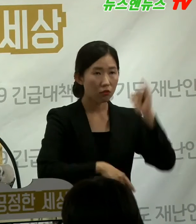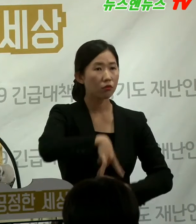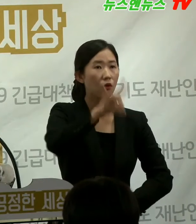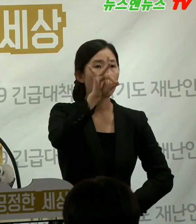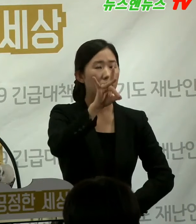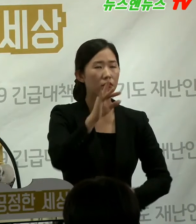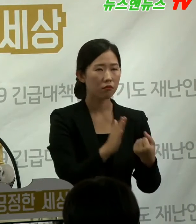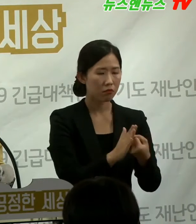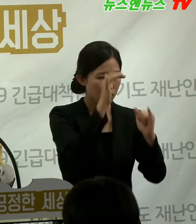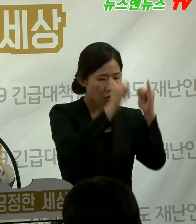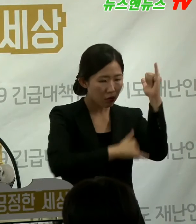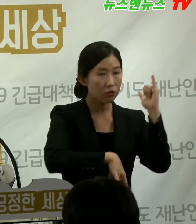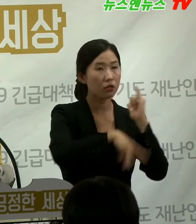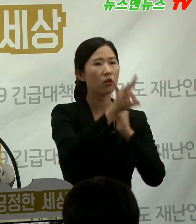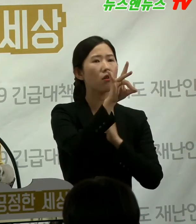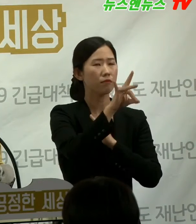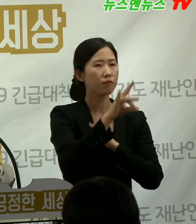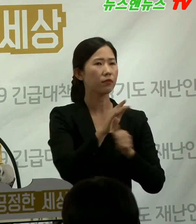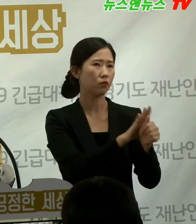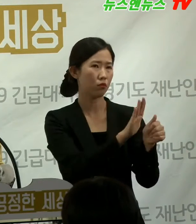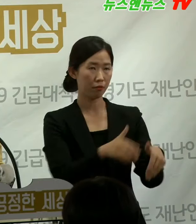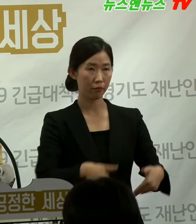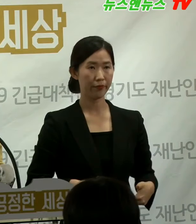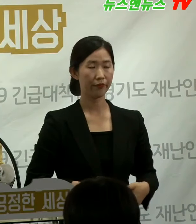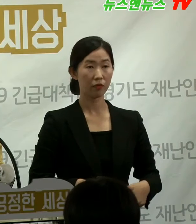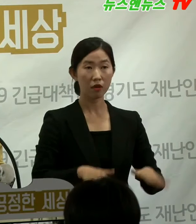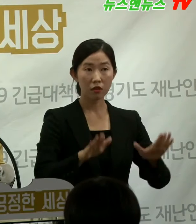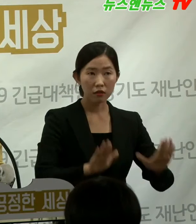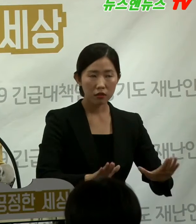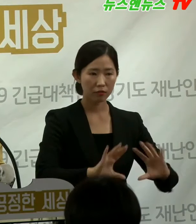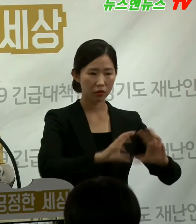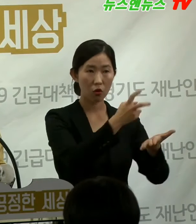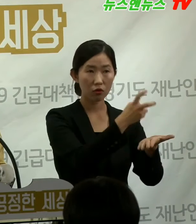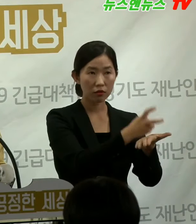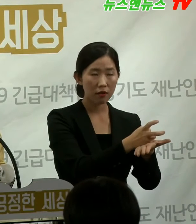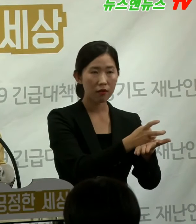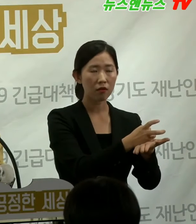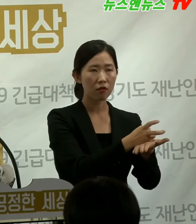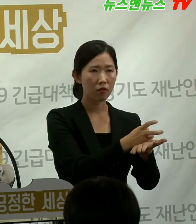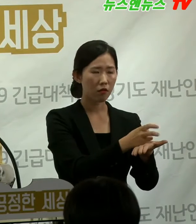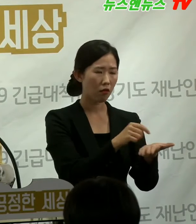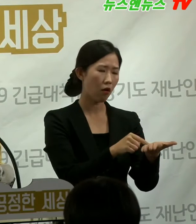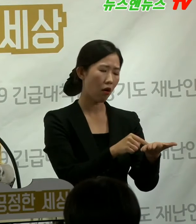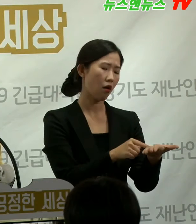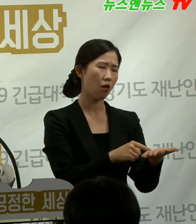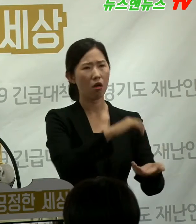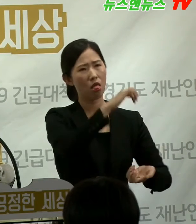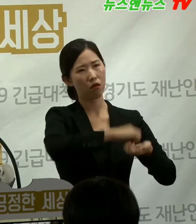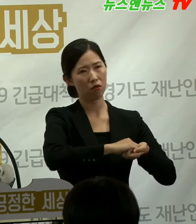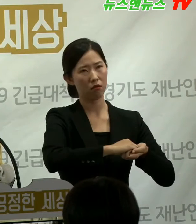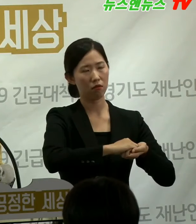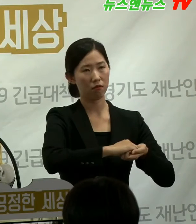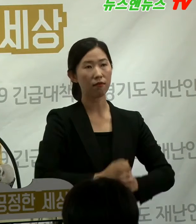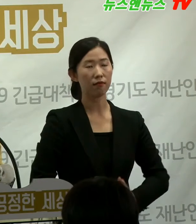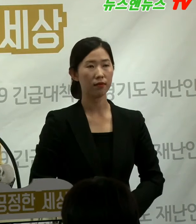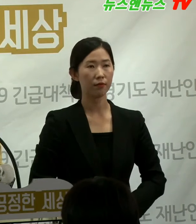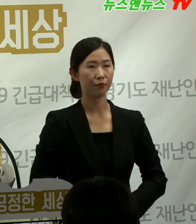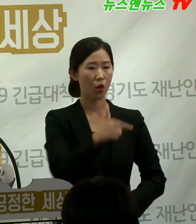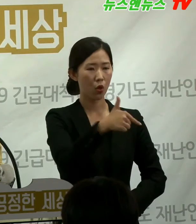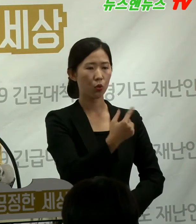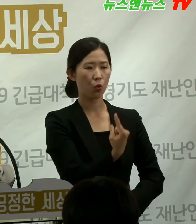필요합니다. 지금까지 해왔던 정책의 확장으로는 효과적 대처가 불가능합니다. 노벨